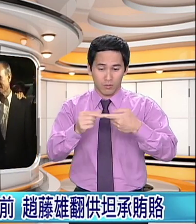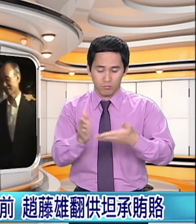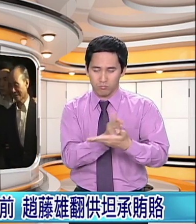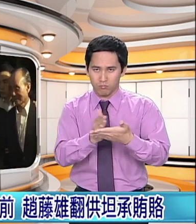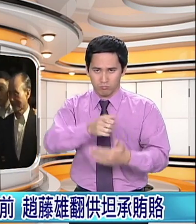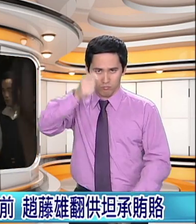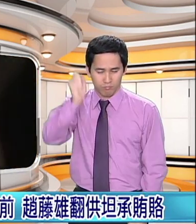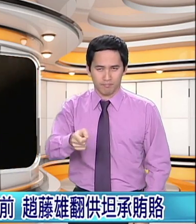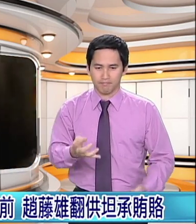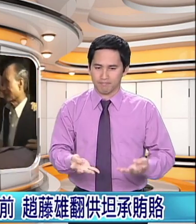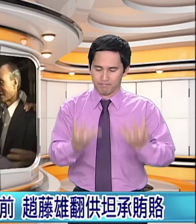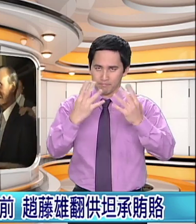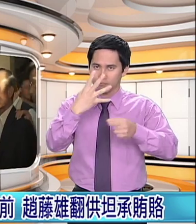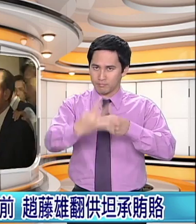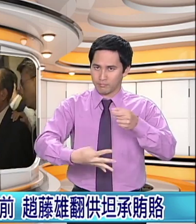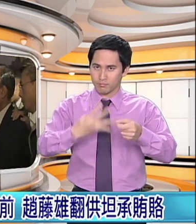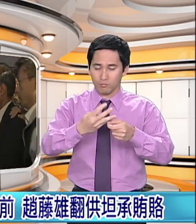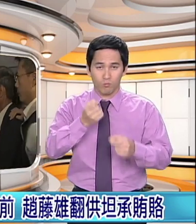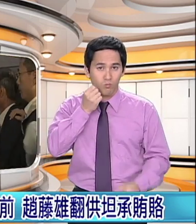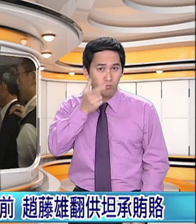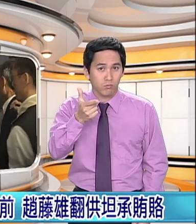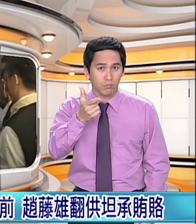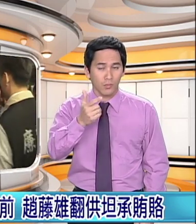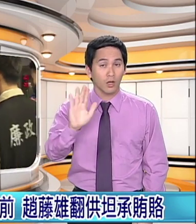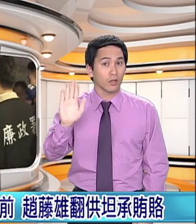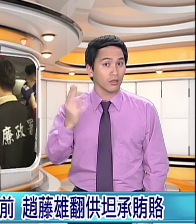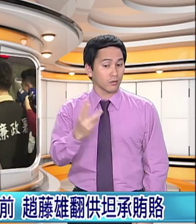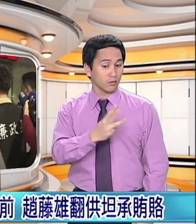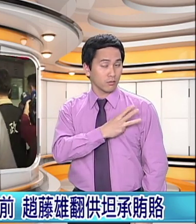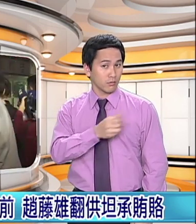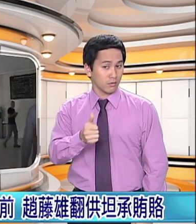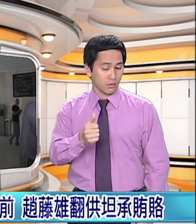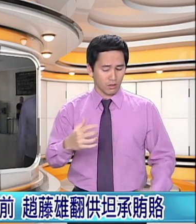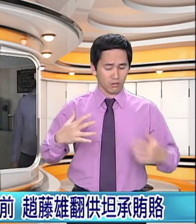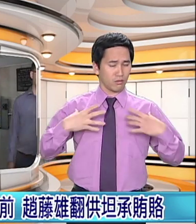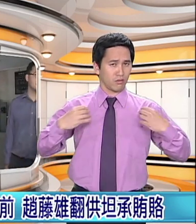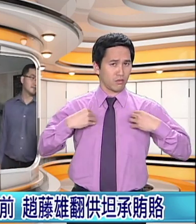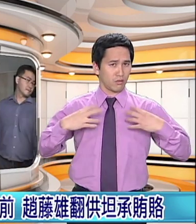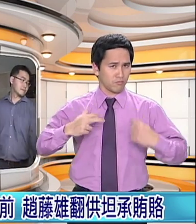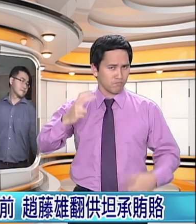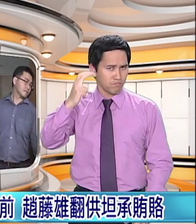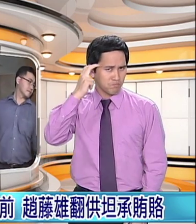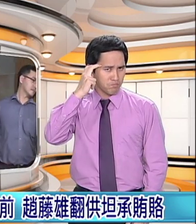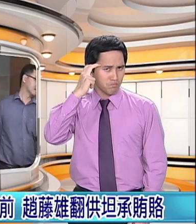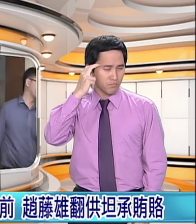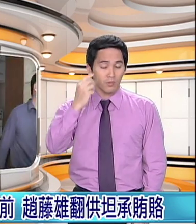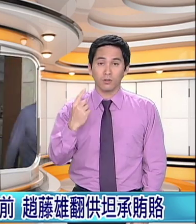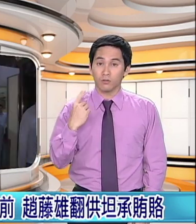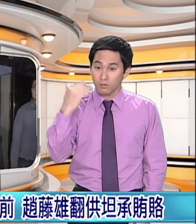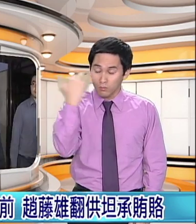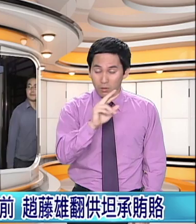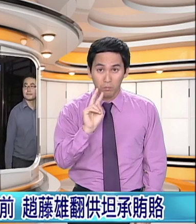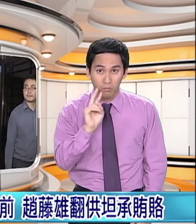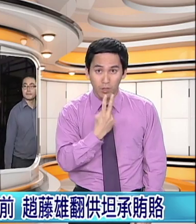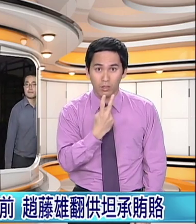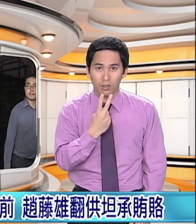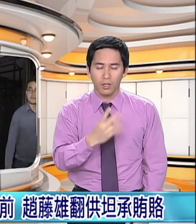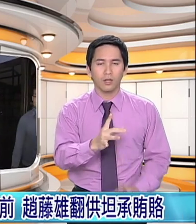不过赵腾雄始终都否认有行贿，但是就在昨天，赵腾雄竟然大翻供，